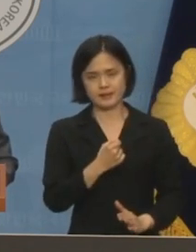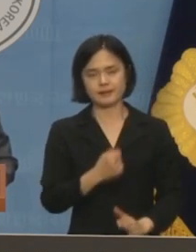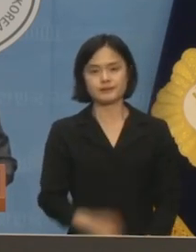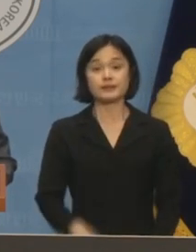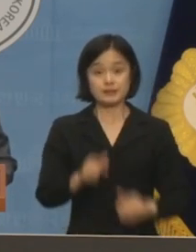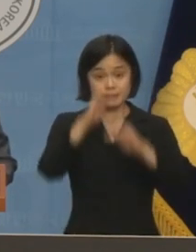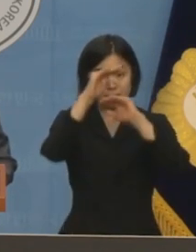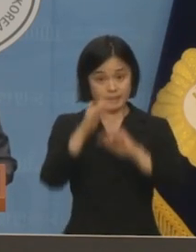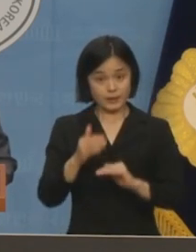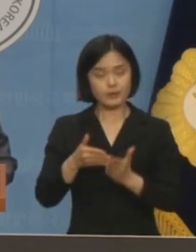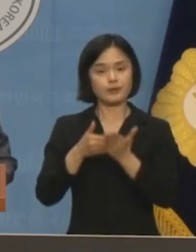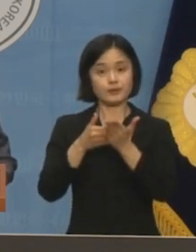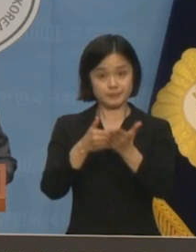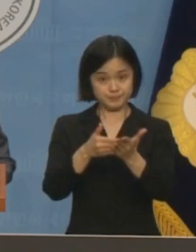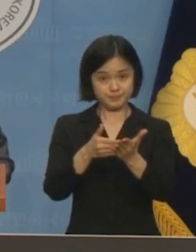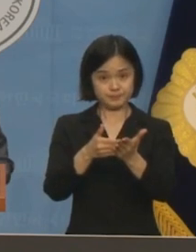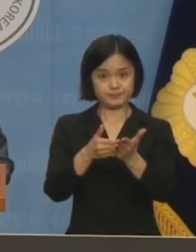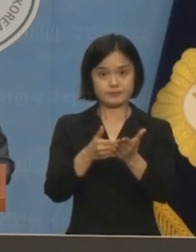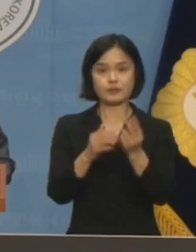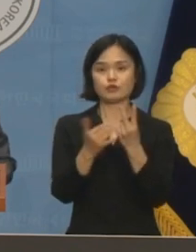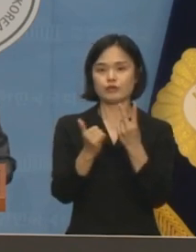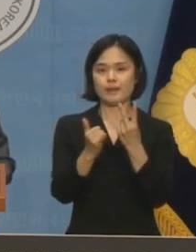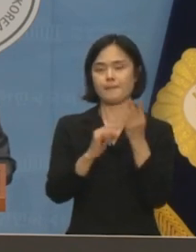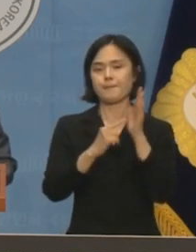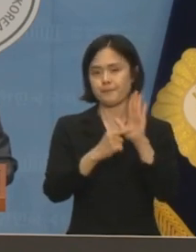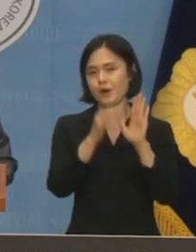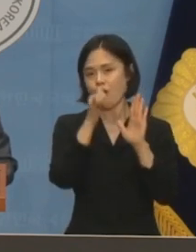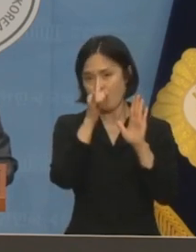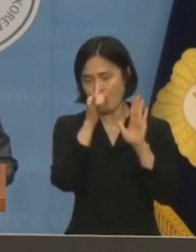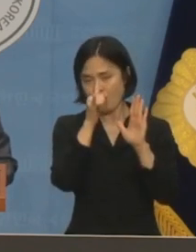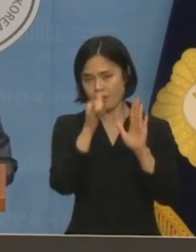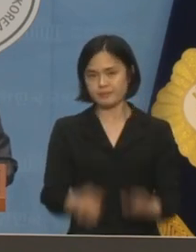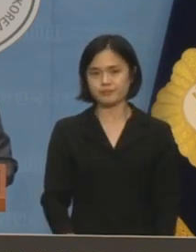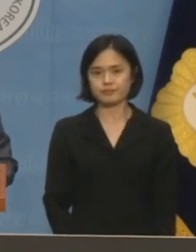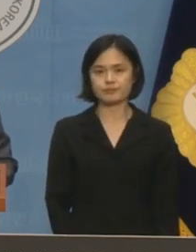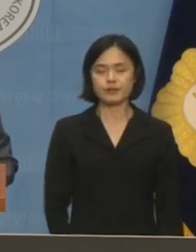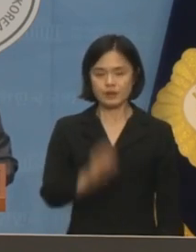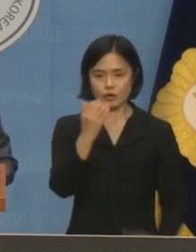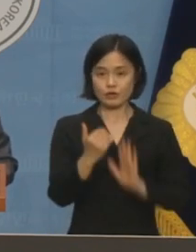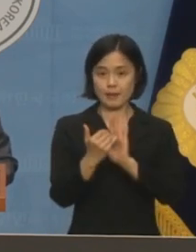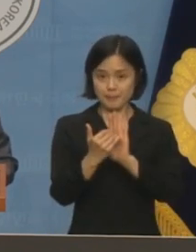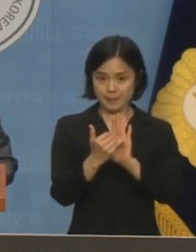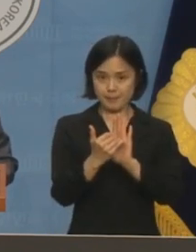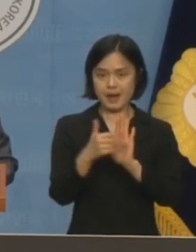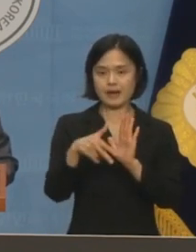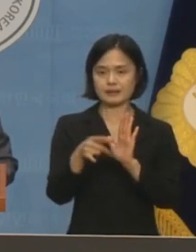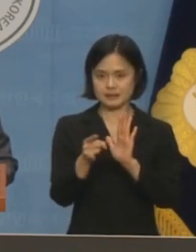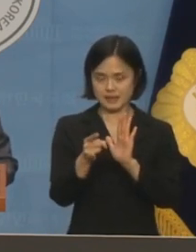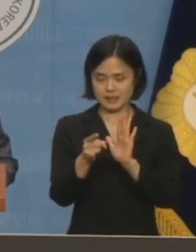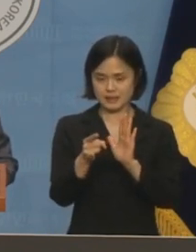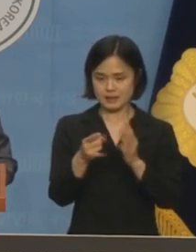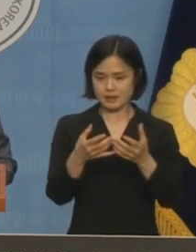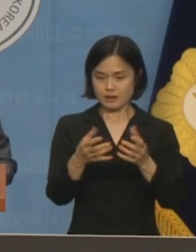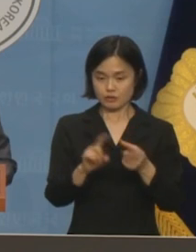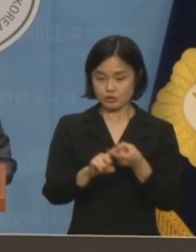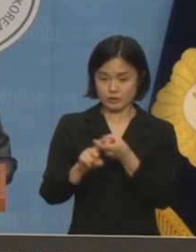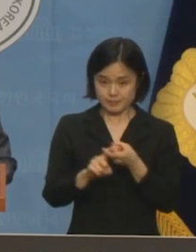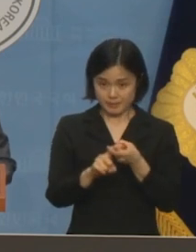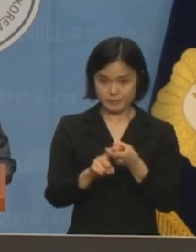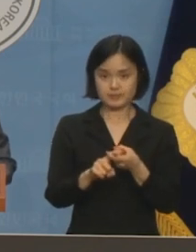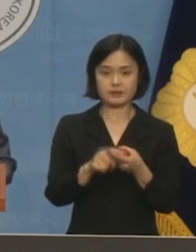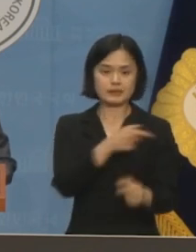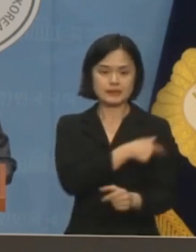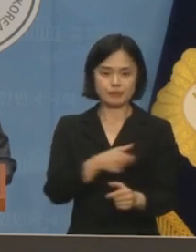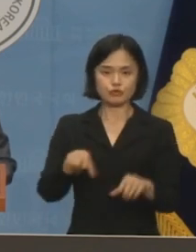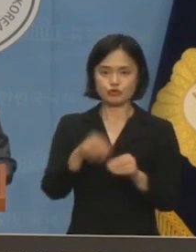성명서를 두 분이 발표하겠습니다. 한 분은 거룩한 방파제 통합국민대회 황선아 사무국장님, 또 한 분은